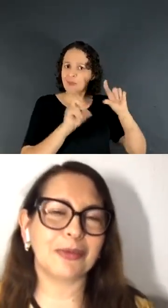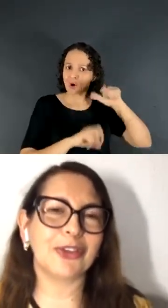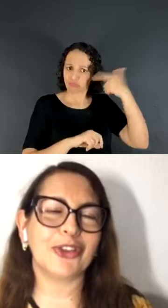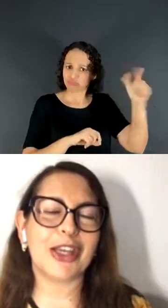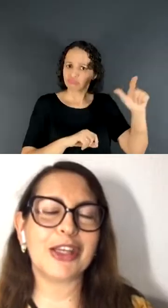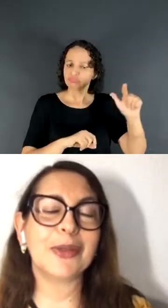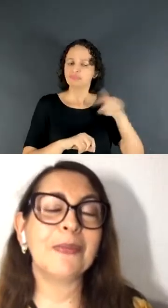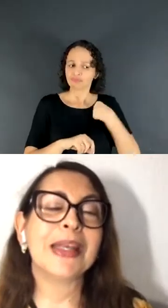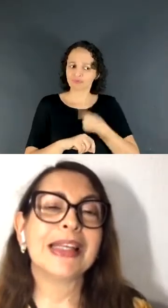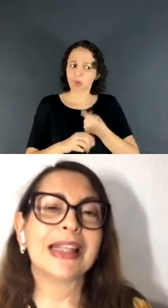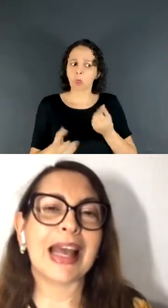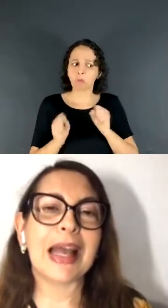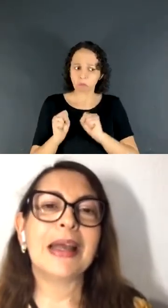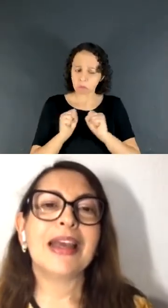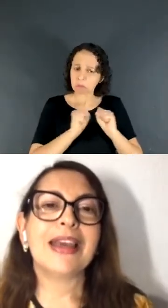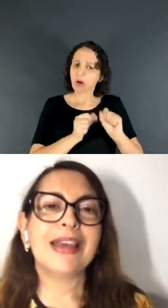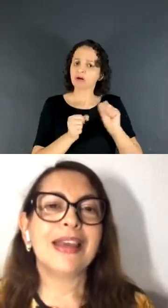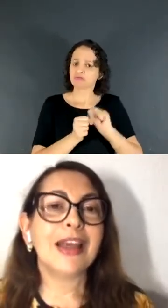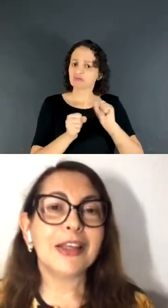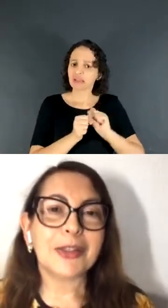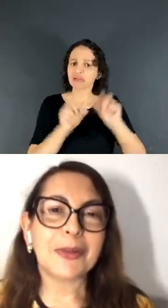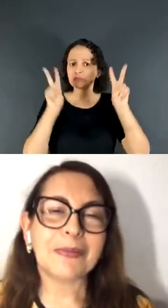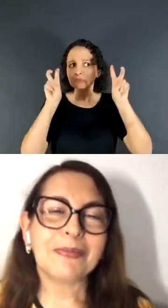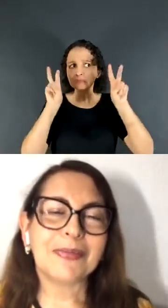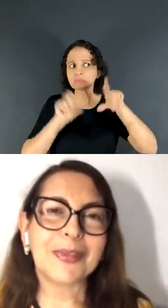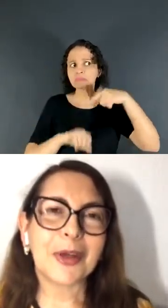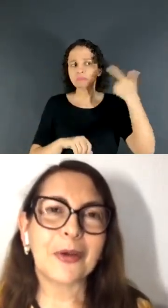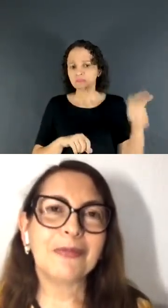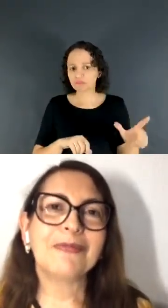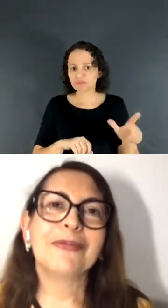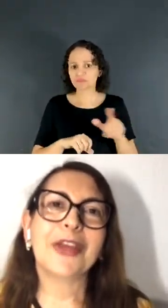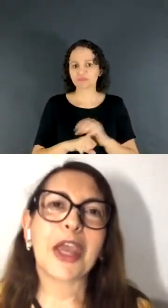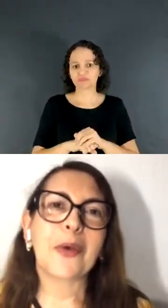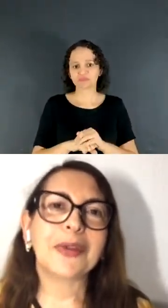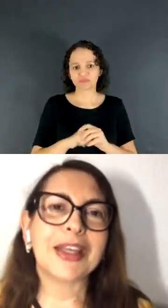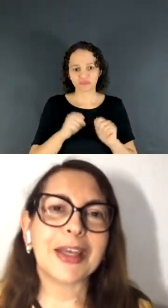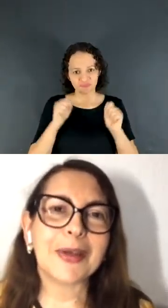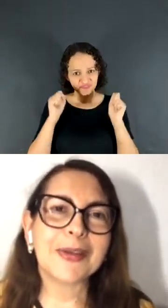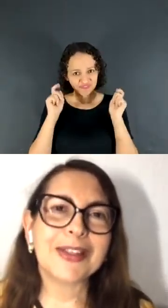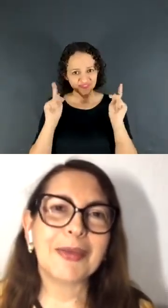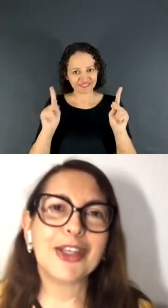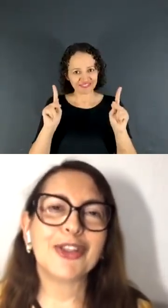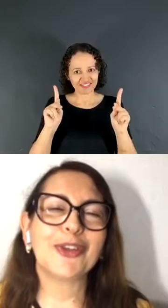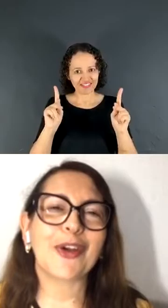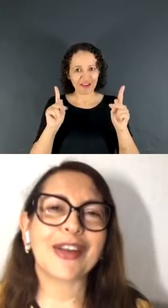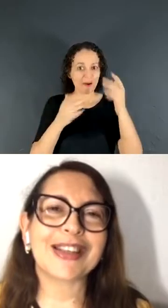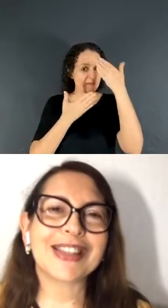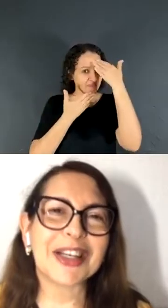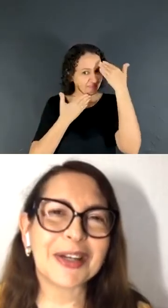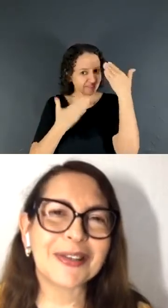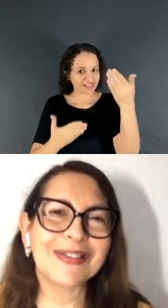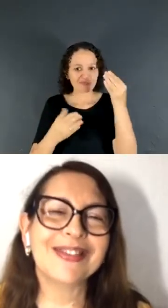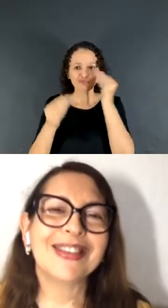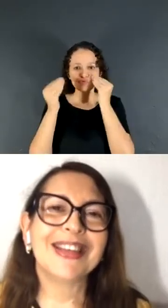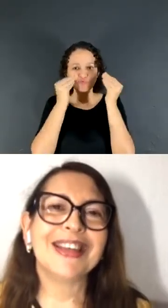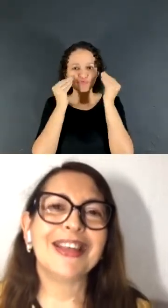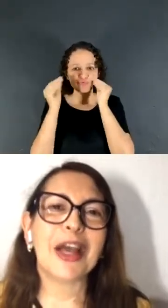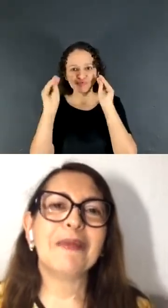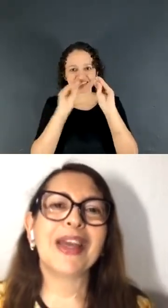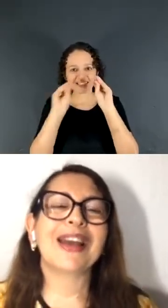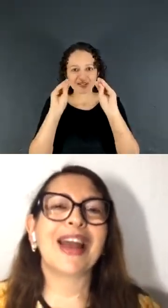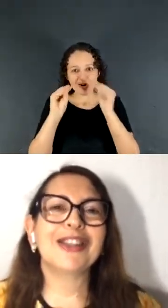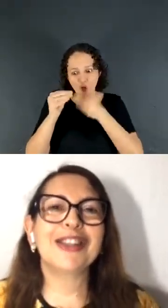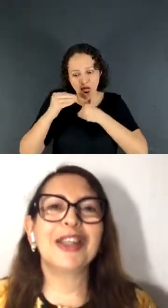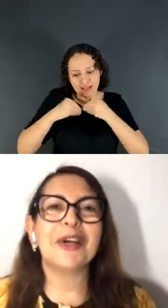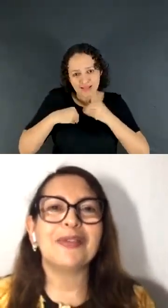mesmo jeito, tá? E é isso. Então, fiquem com Deus, beijos no coração e